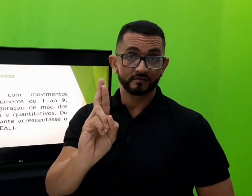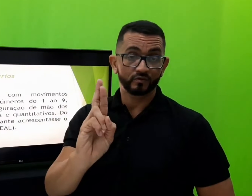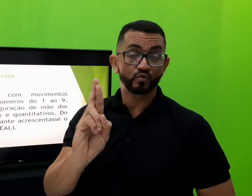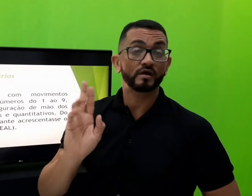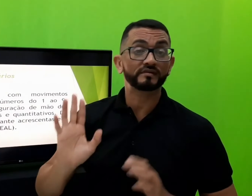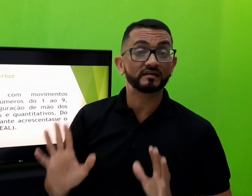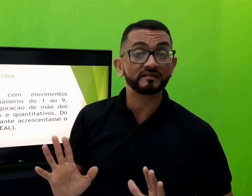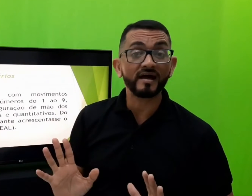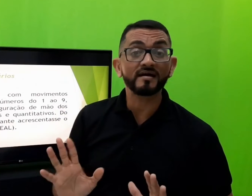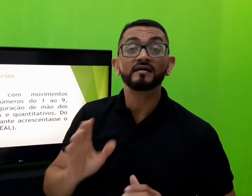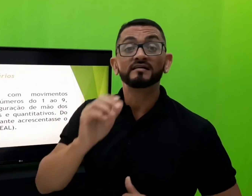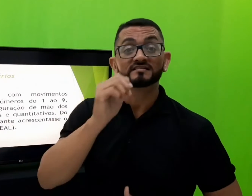Quanto é que tá?